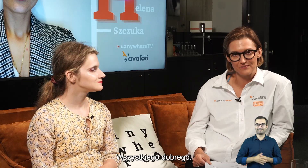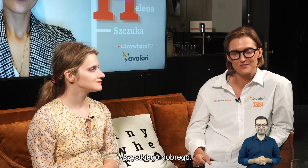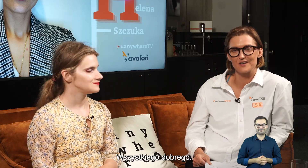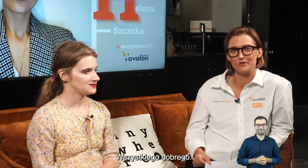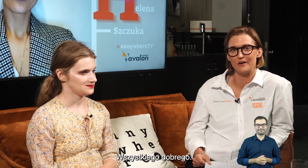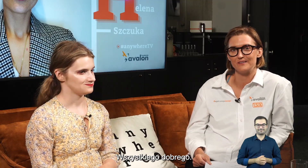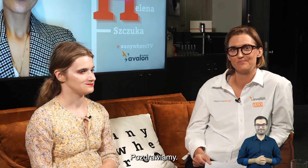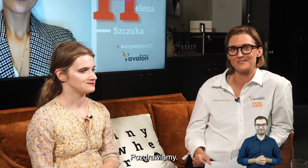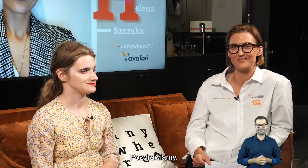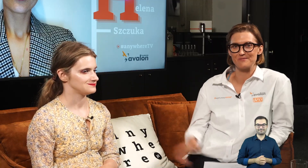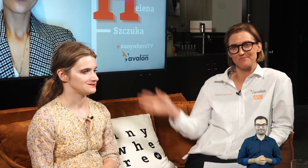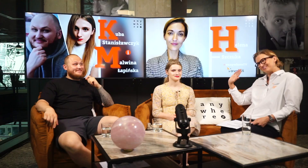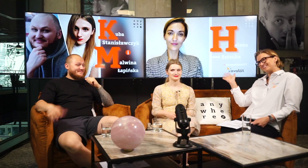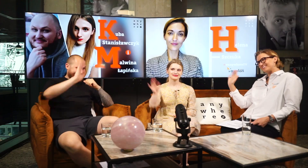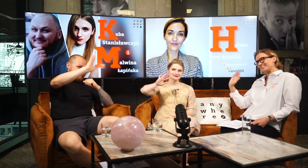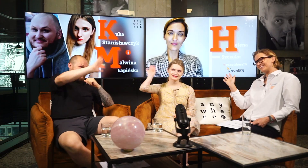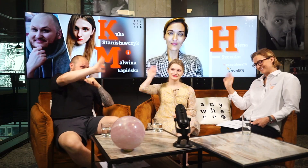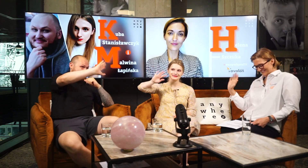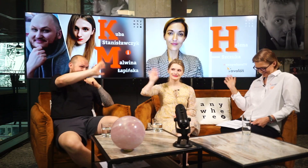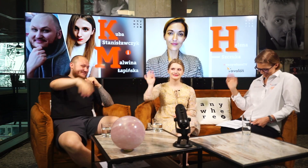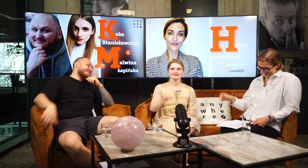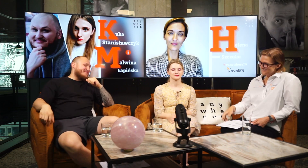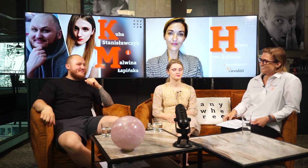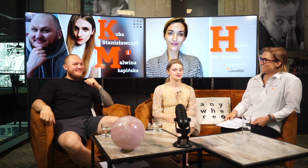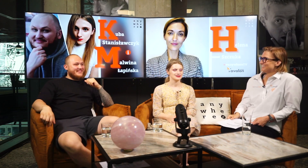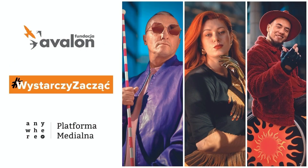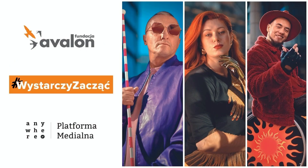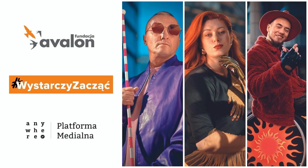podróży. Wszystkiego dobrego. Pozdrawiamy.